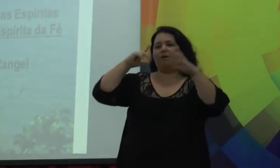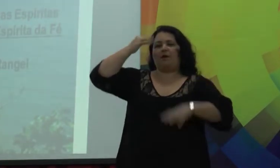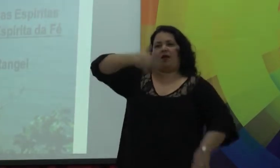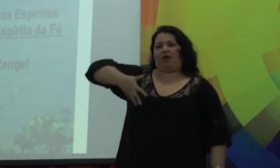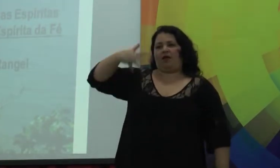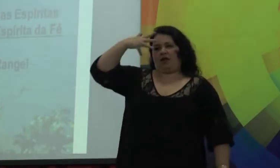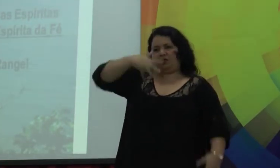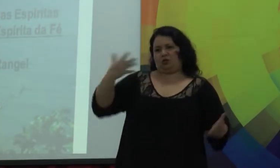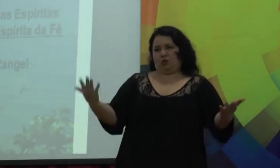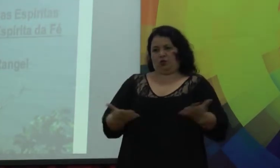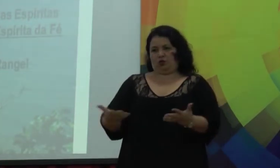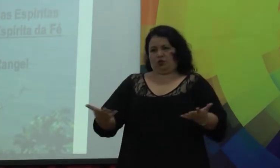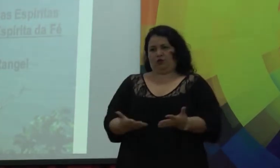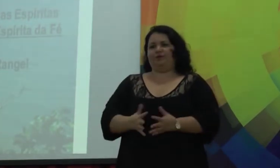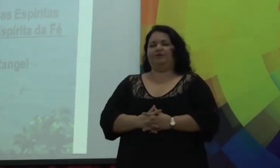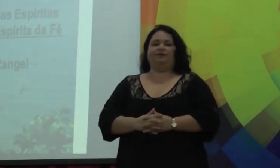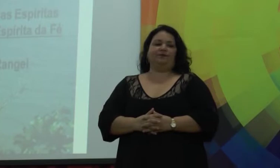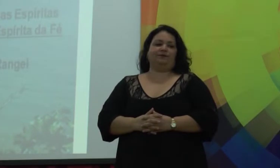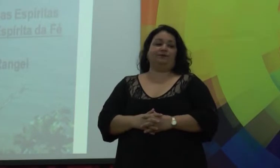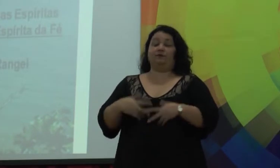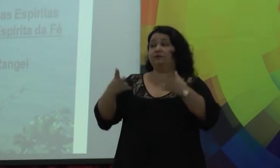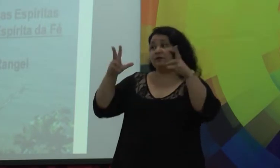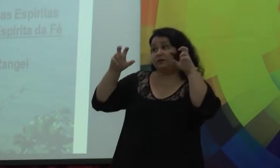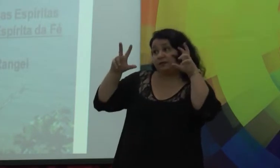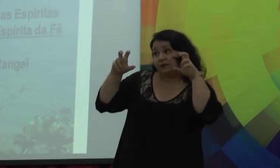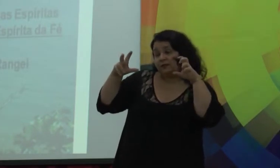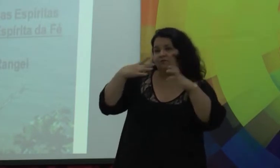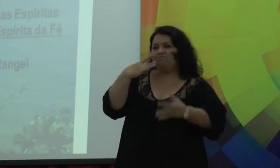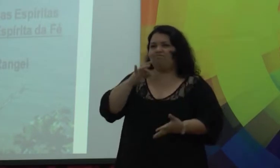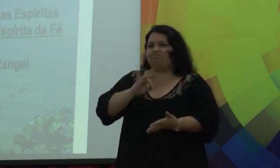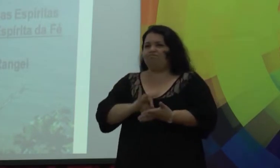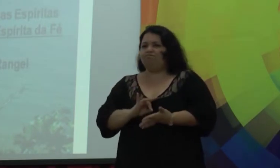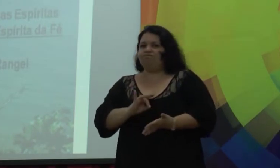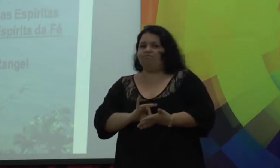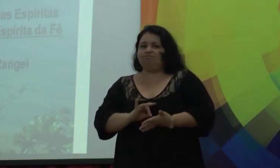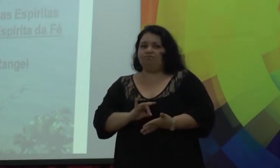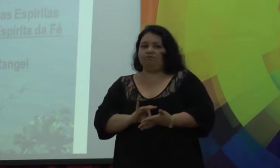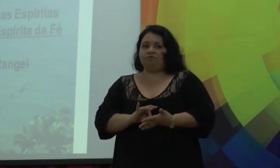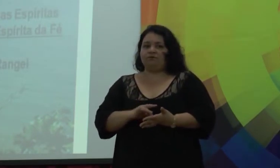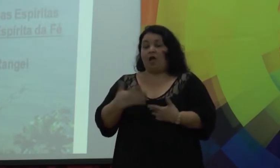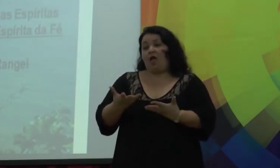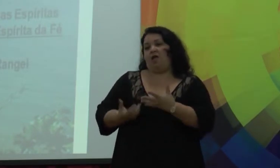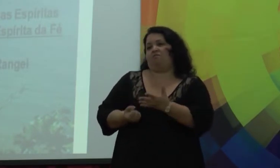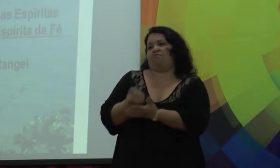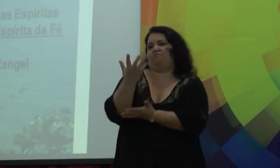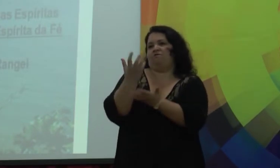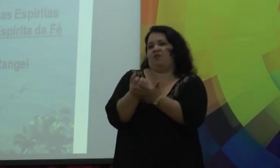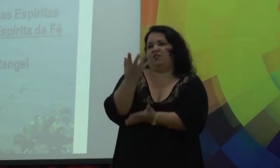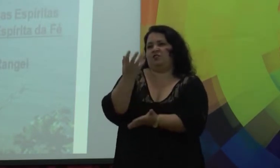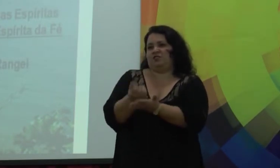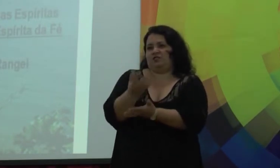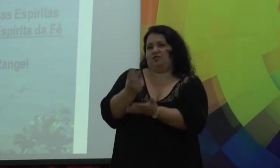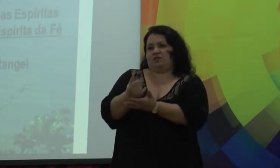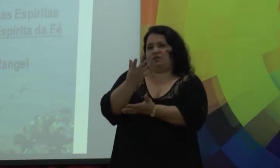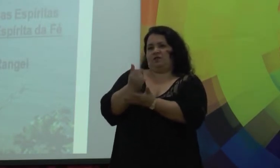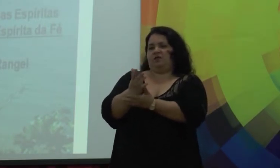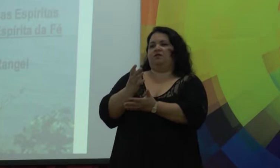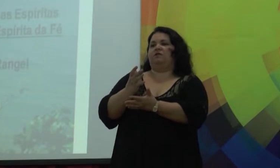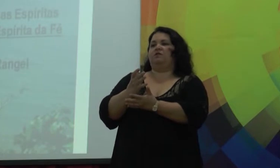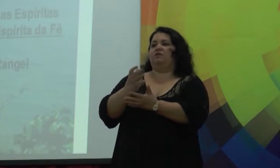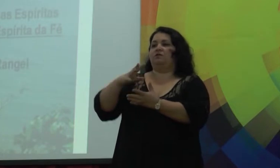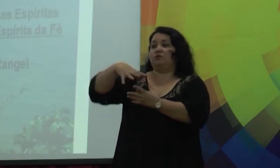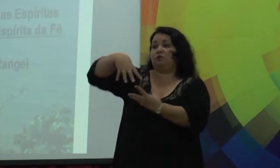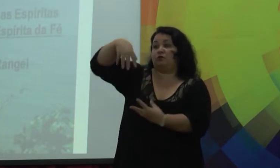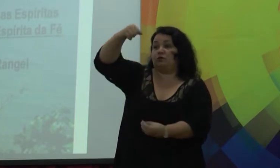de hoje. O tema realmente é a evangelização dos outros